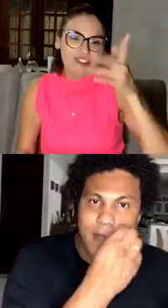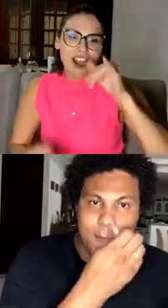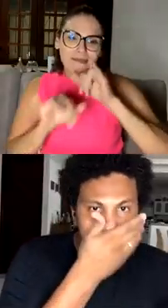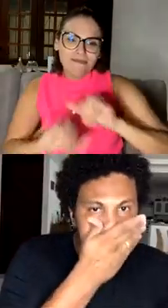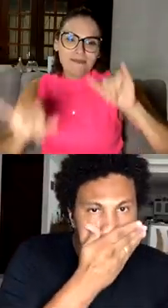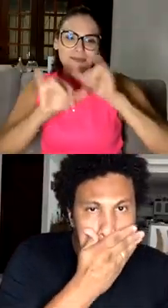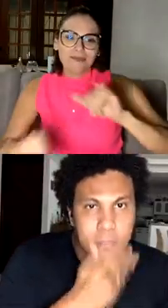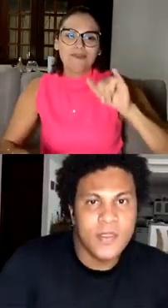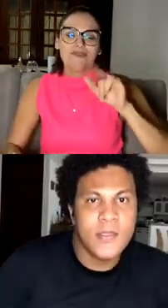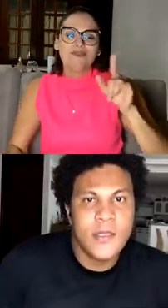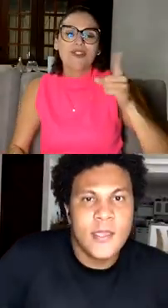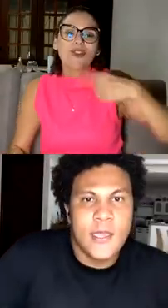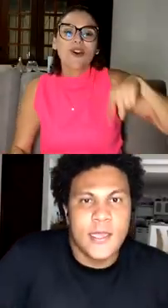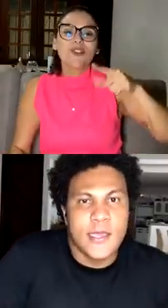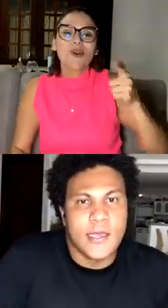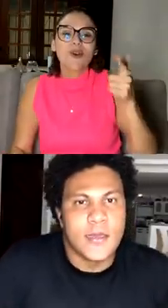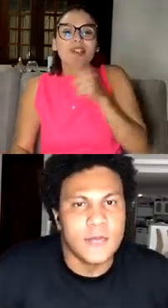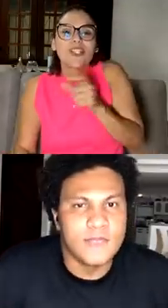Então,